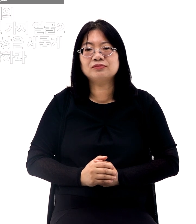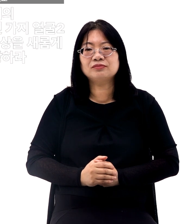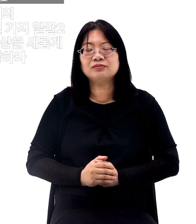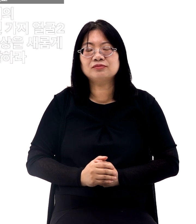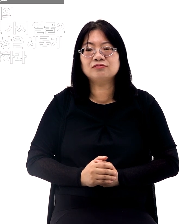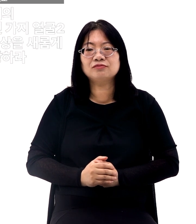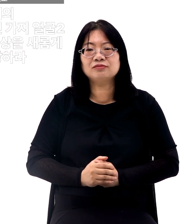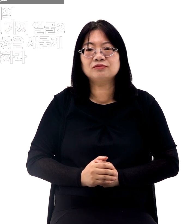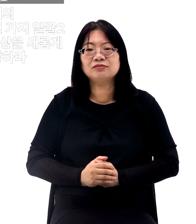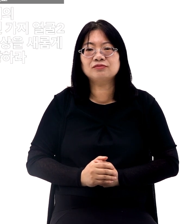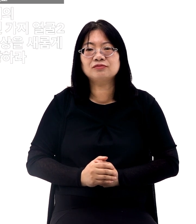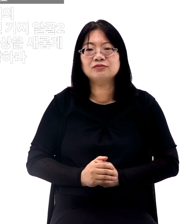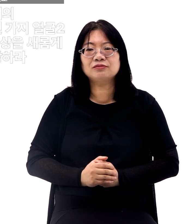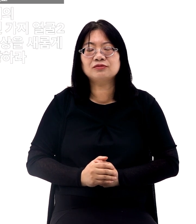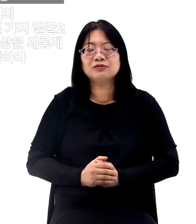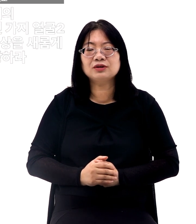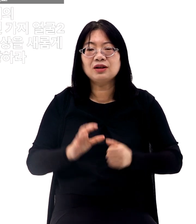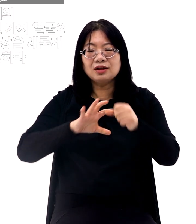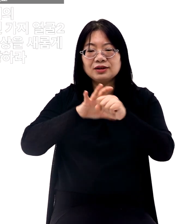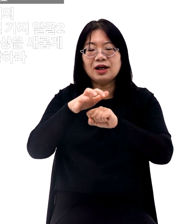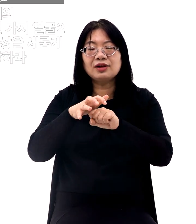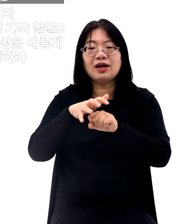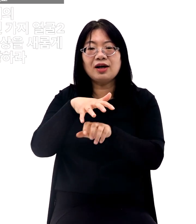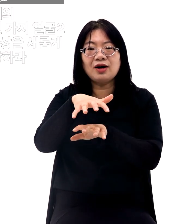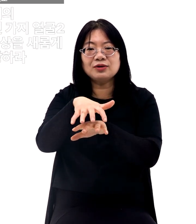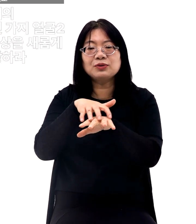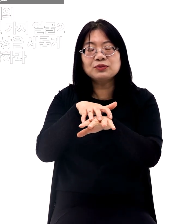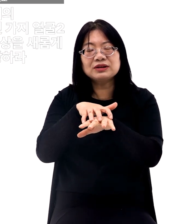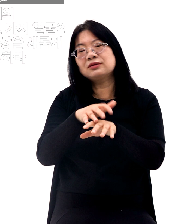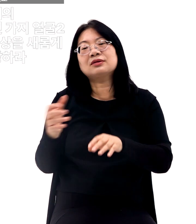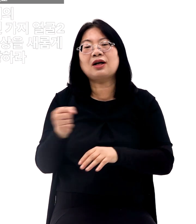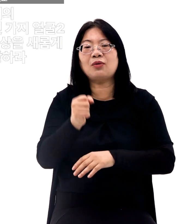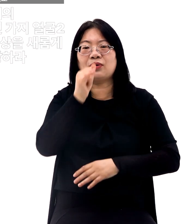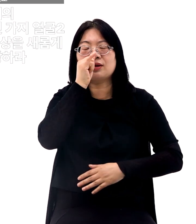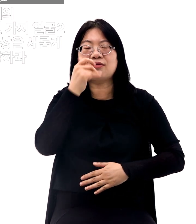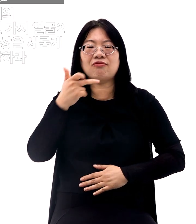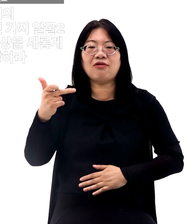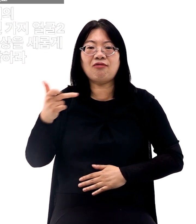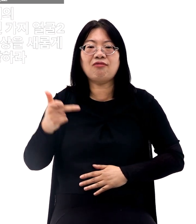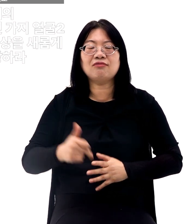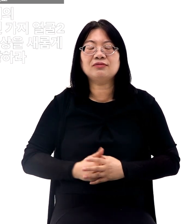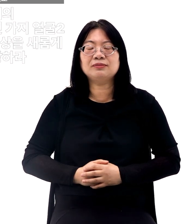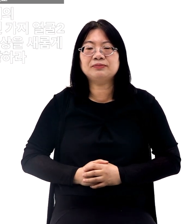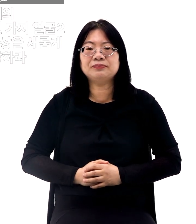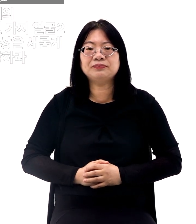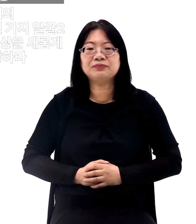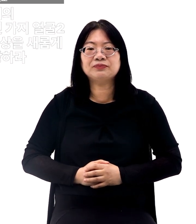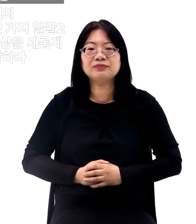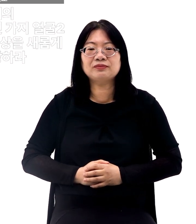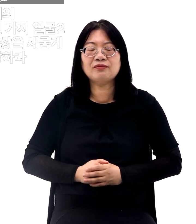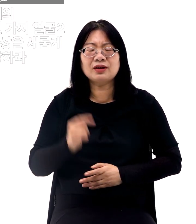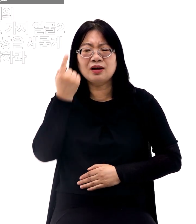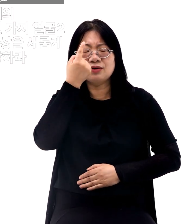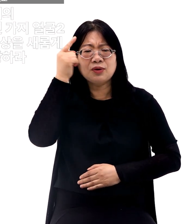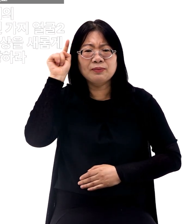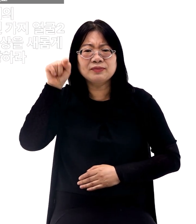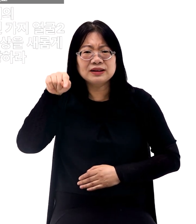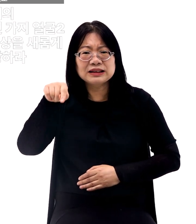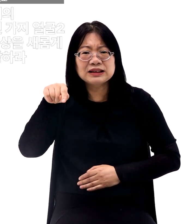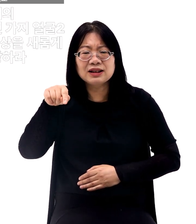세계적인 조직망을 갖고 있을 정도로 어마어마합니다. 근데 그 소비에트 유니언이 흔들린